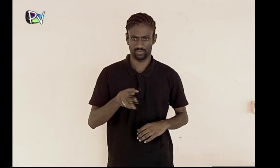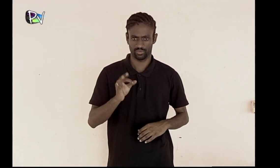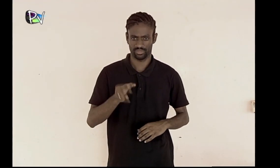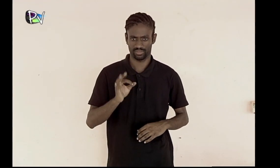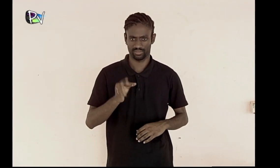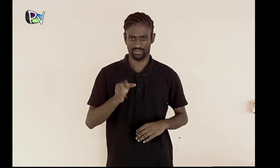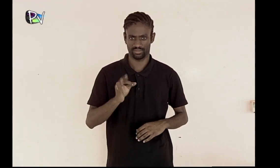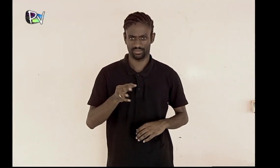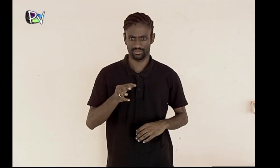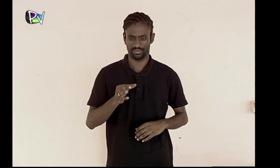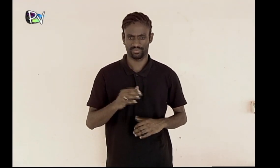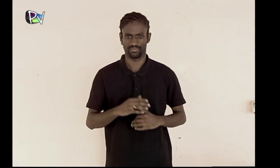Oui.